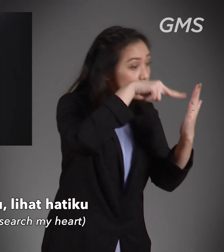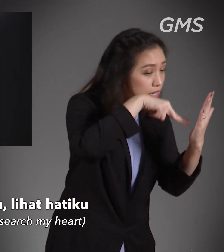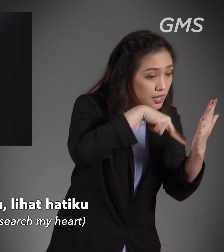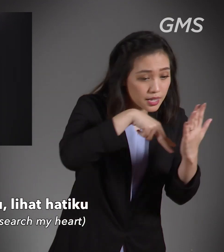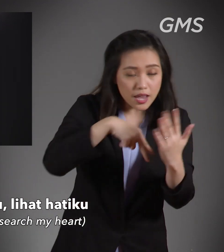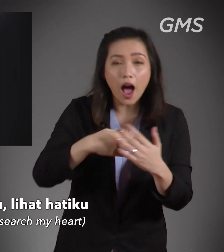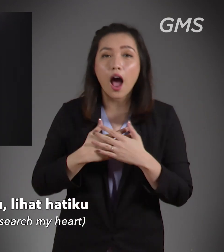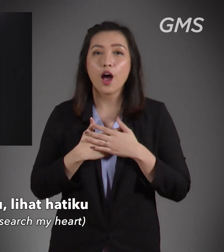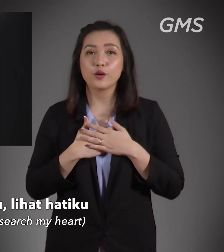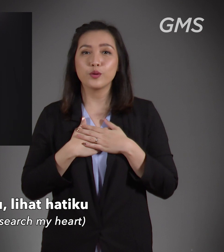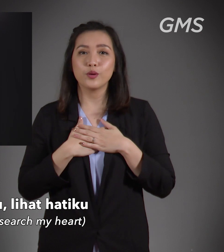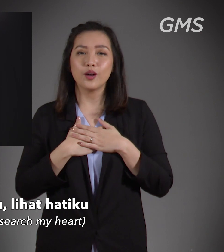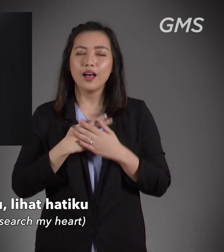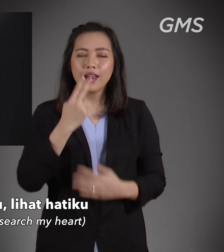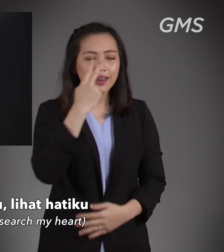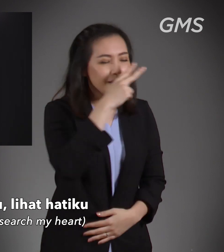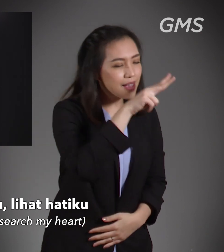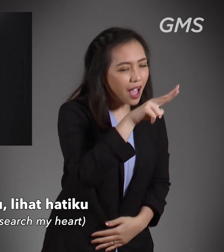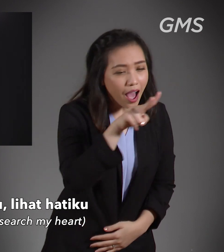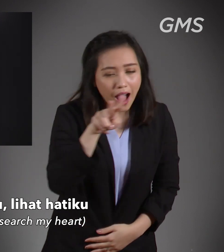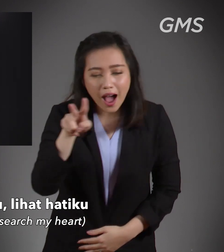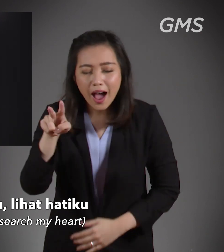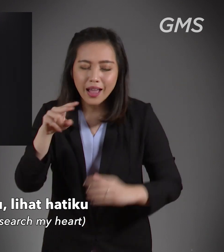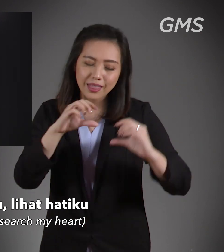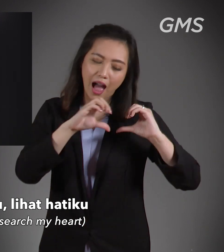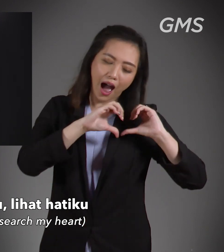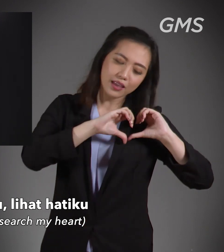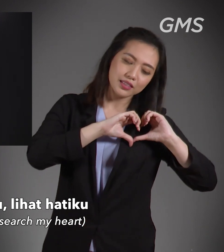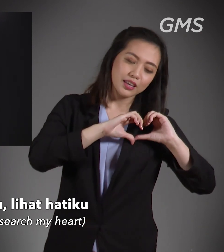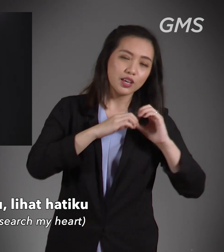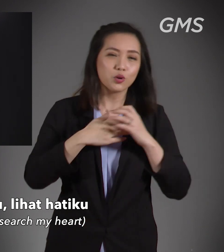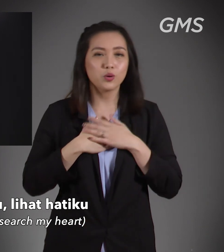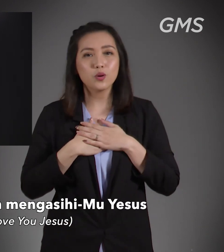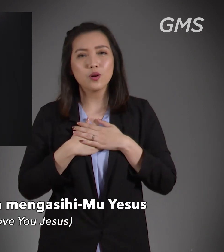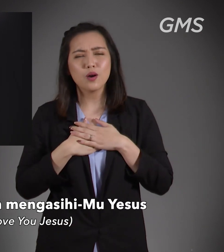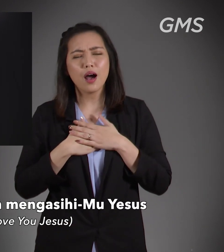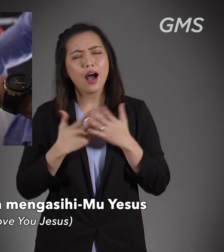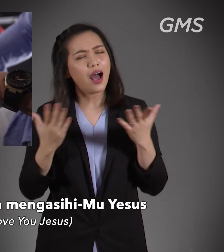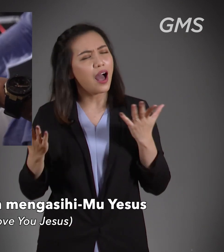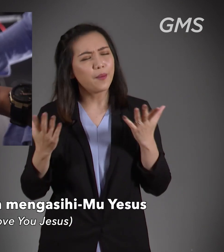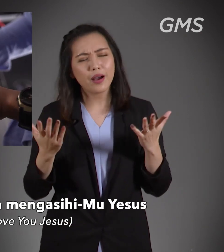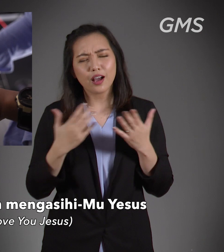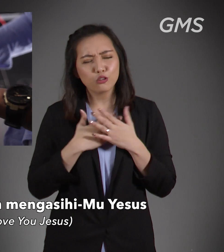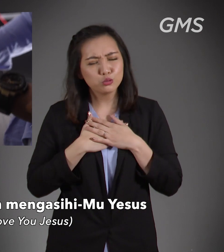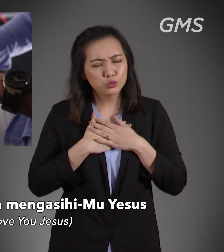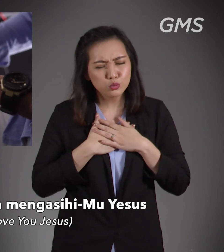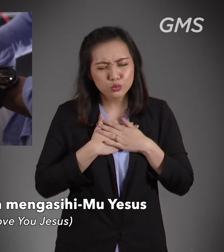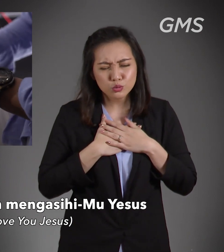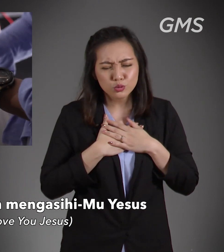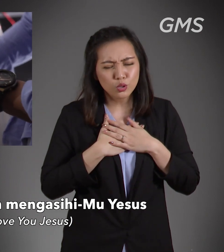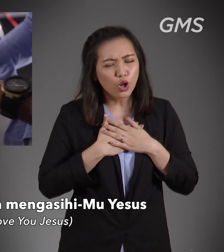Lihat hatiku, apakah